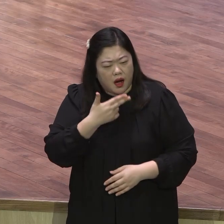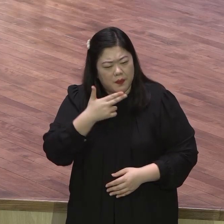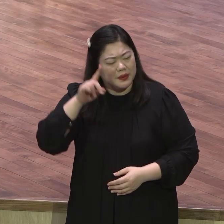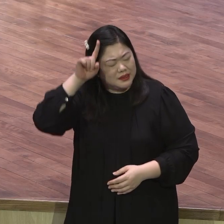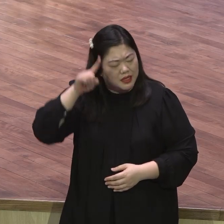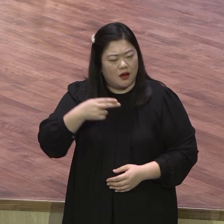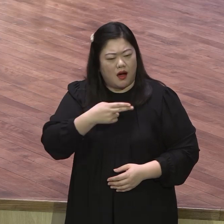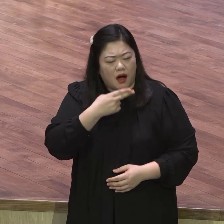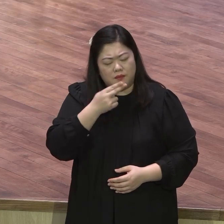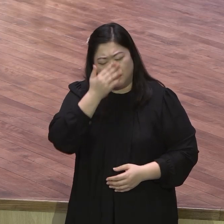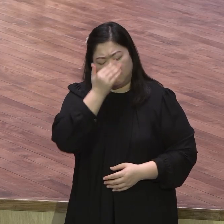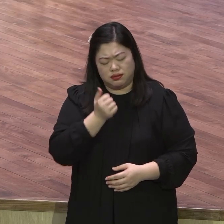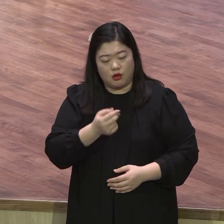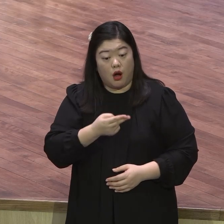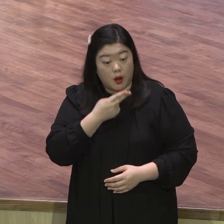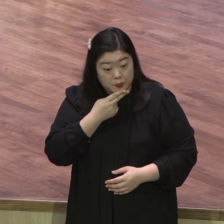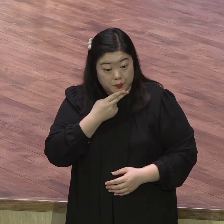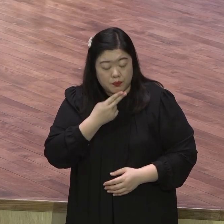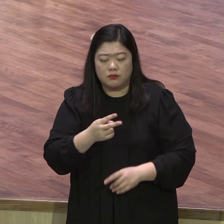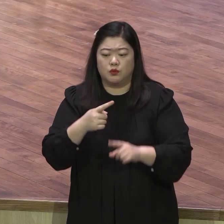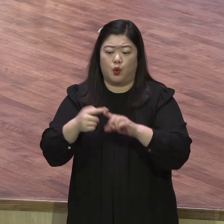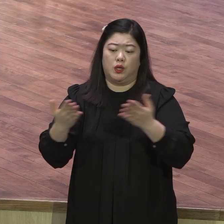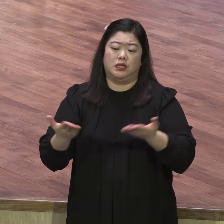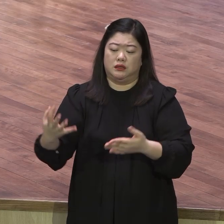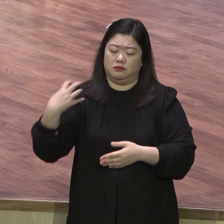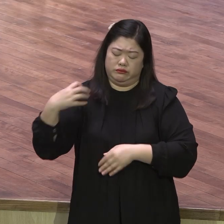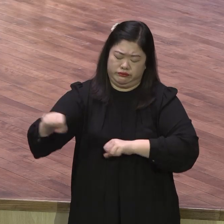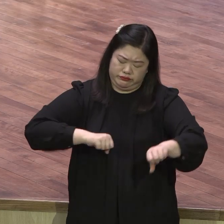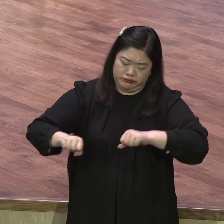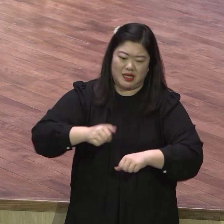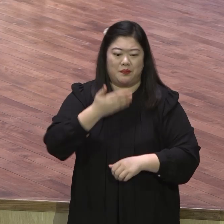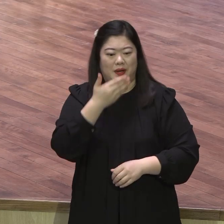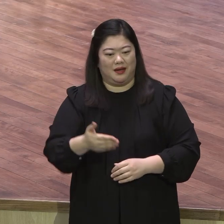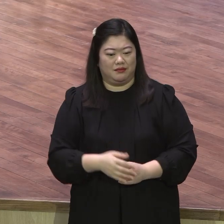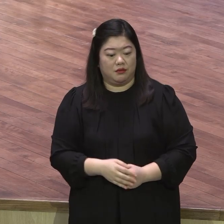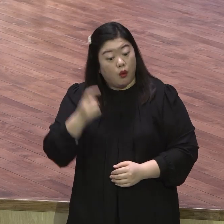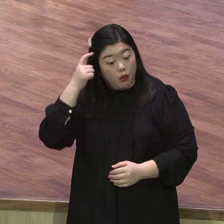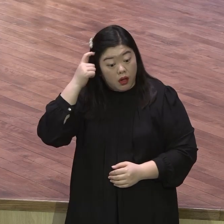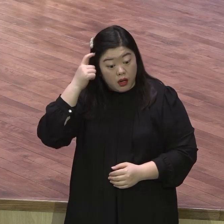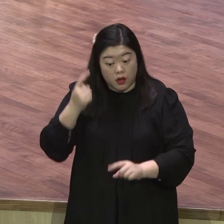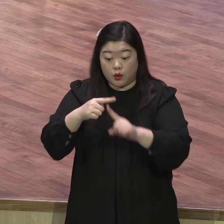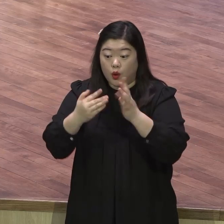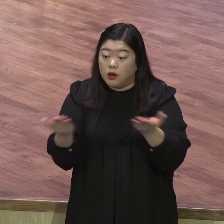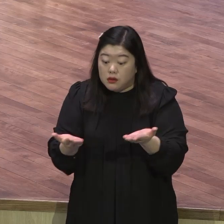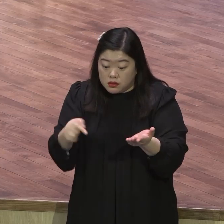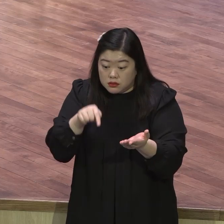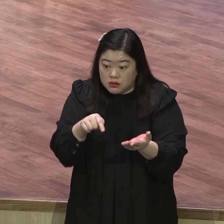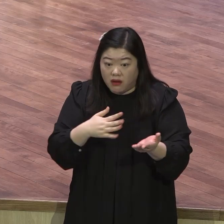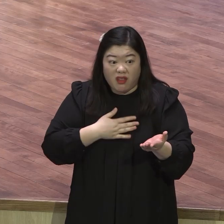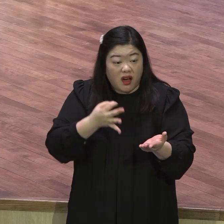짜증나지 않고 지루하지 않고 아멘 하나님 힘으로 안 하는 게 힘들잖아요.